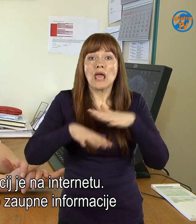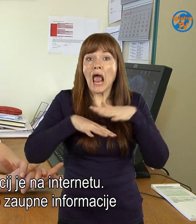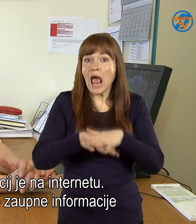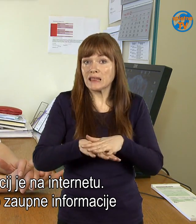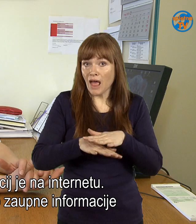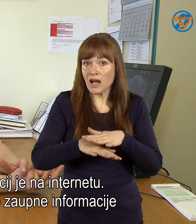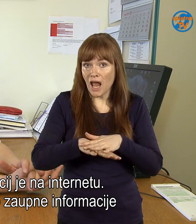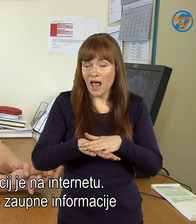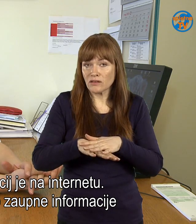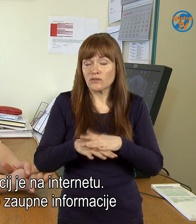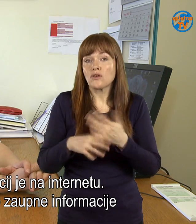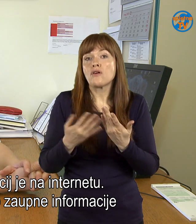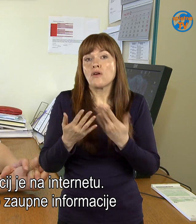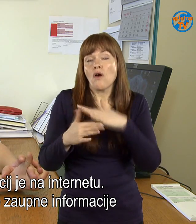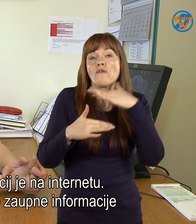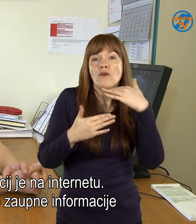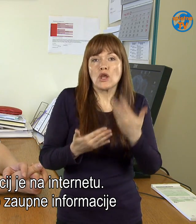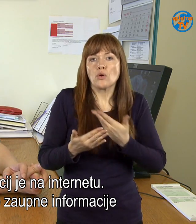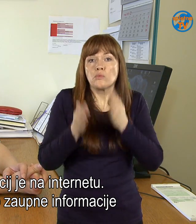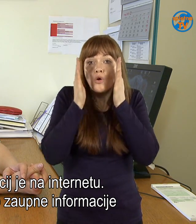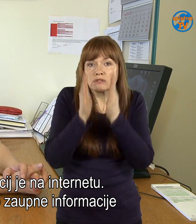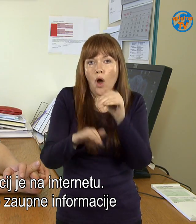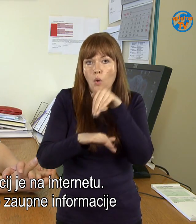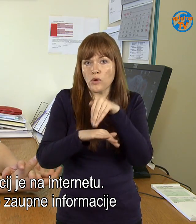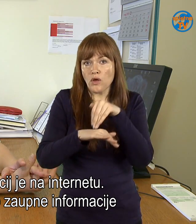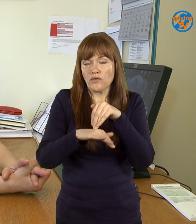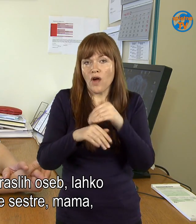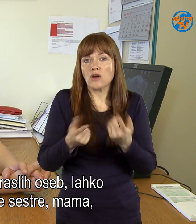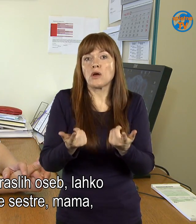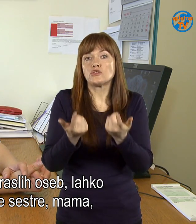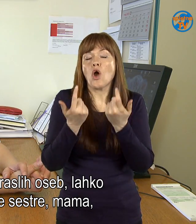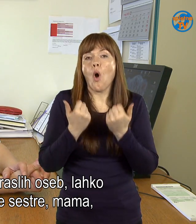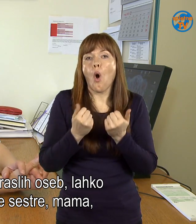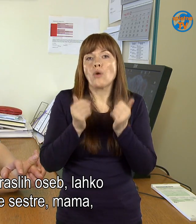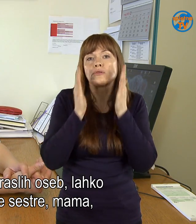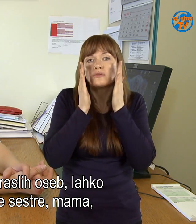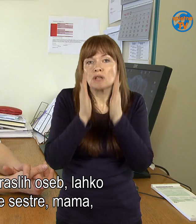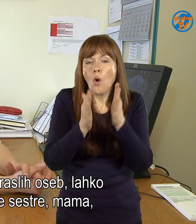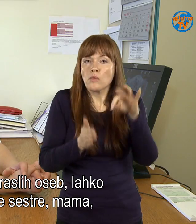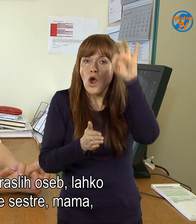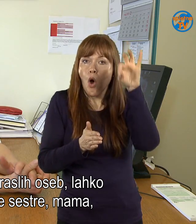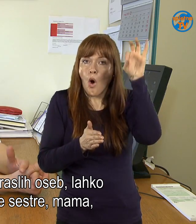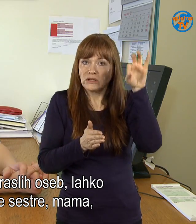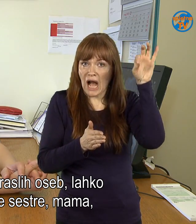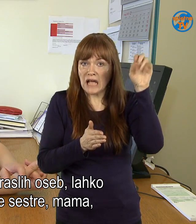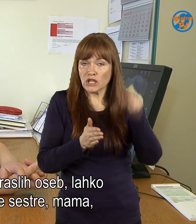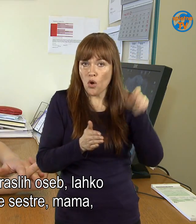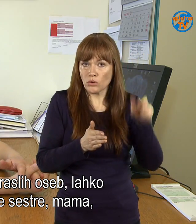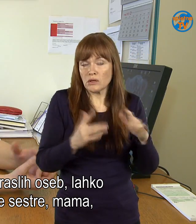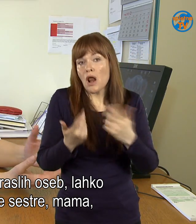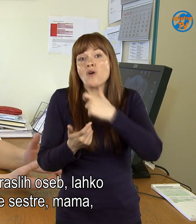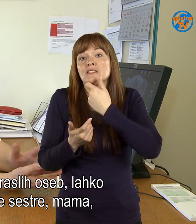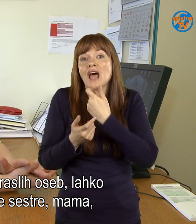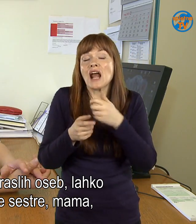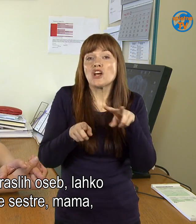internetu, velikokrat dobijo zaupne informacije tudi od zaupnih odraslih oseb, lahko so